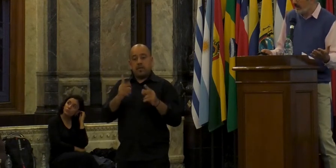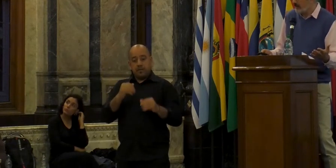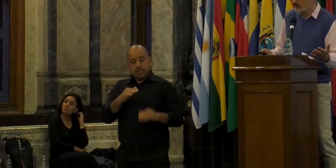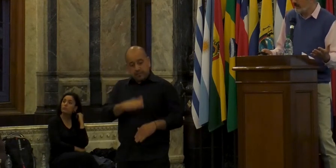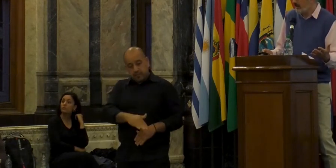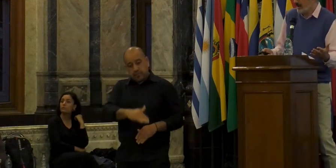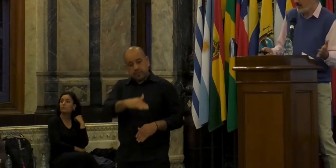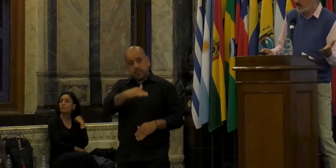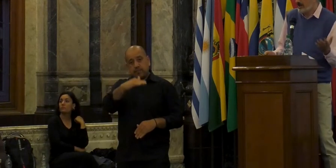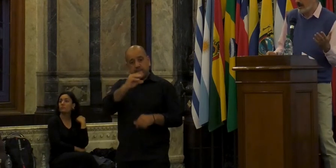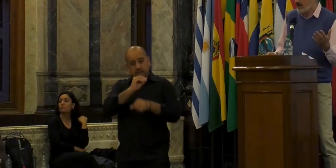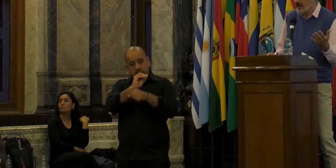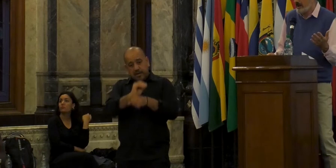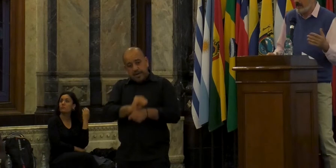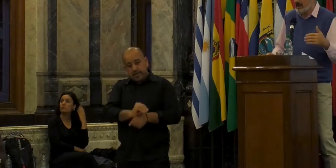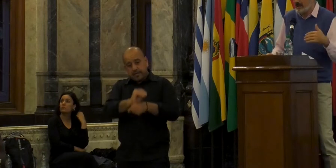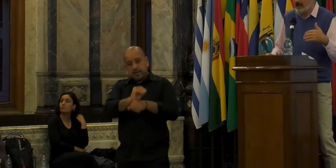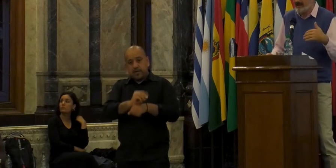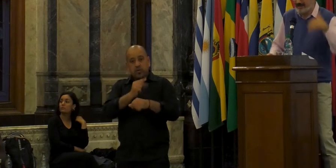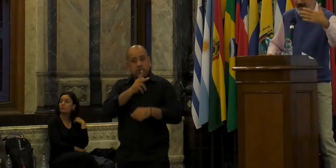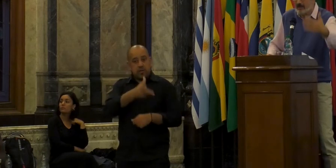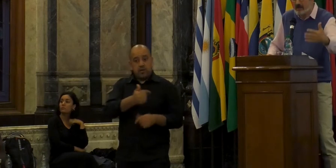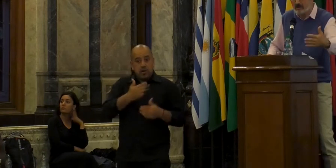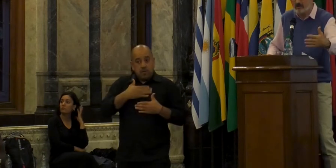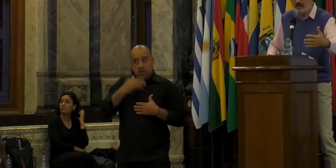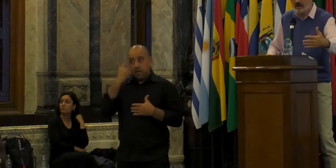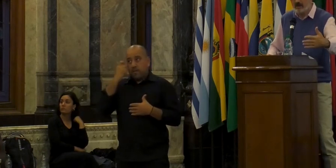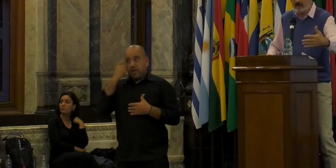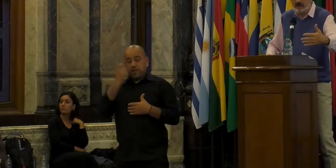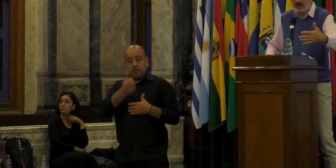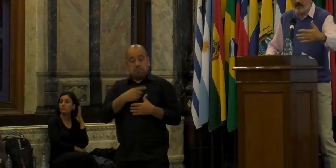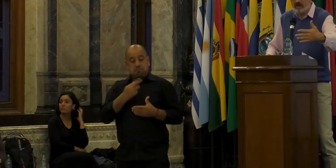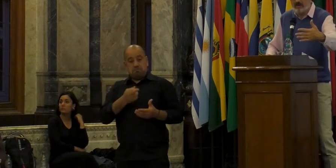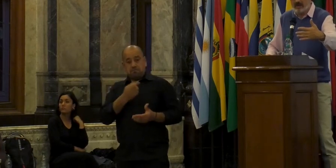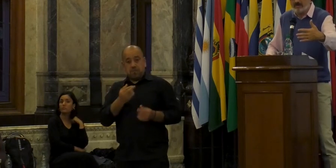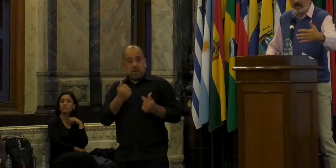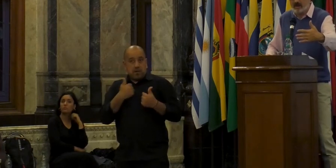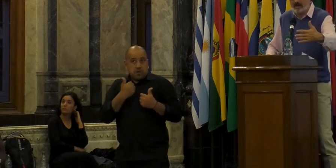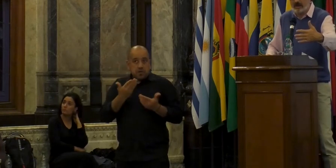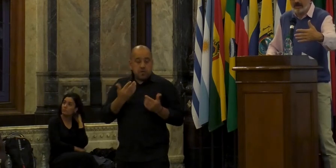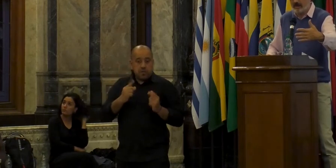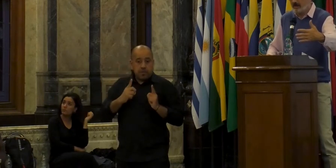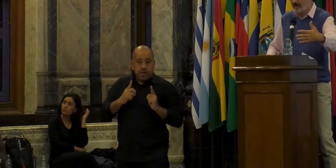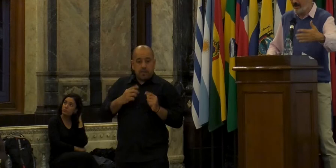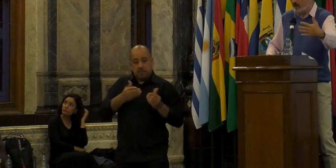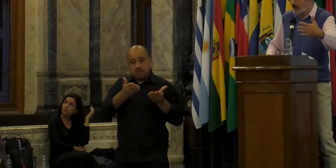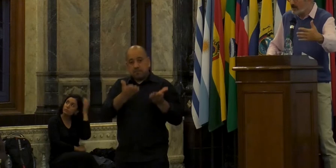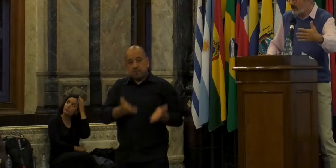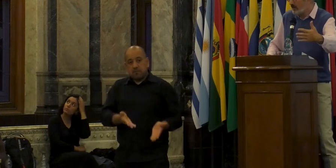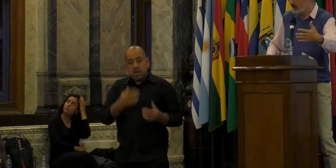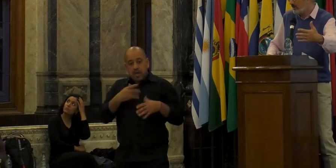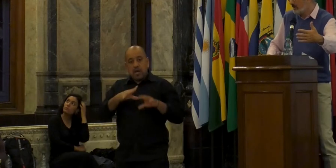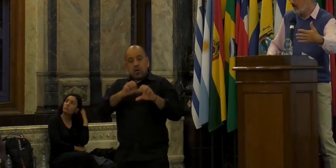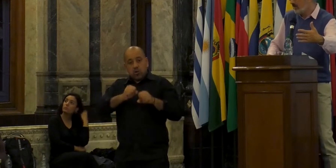de los niños. Y para mí eso era una experiencia de extrañamiento respecto a lo que yo había esperado, que era el